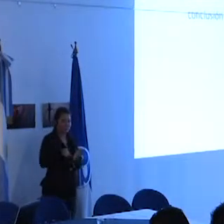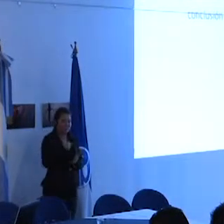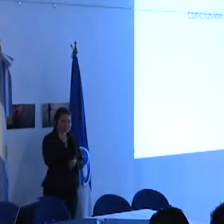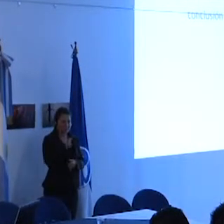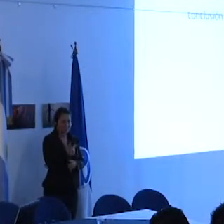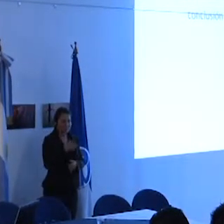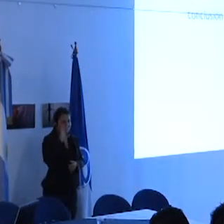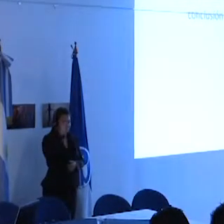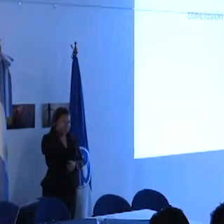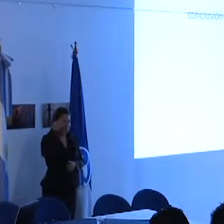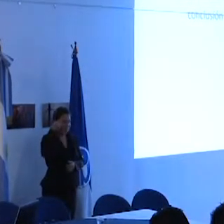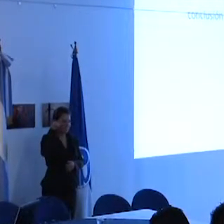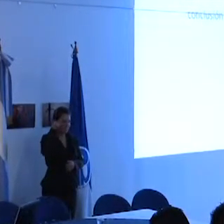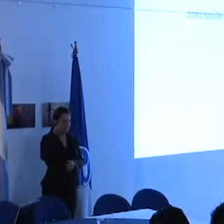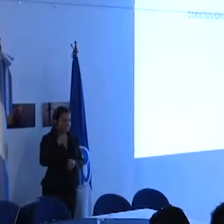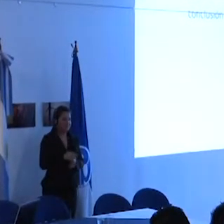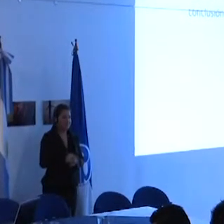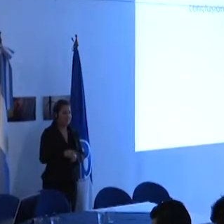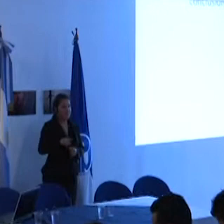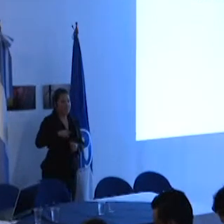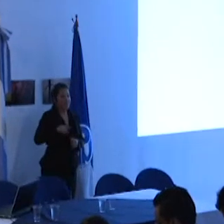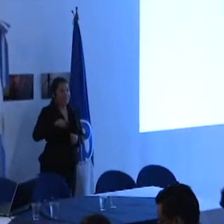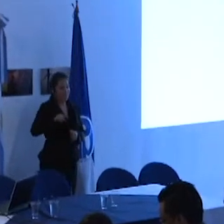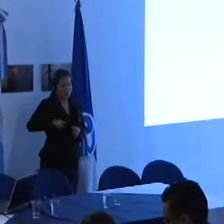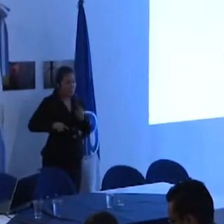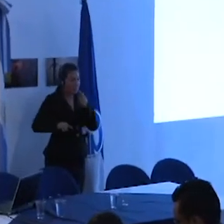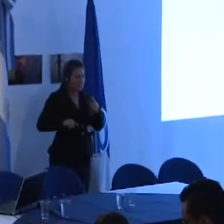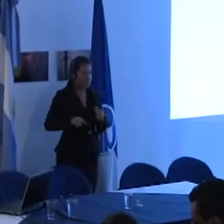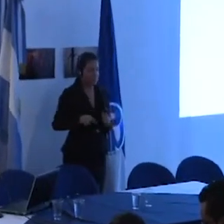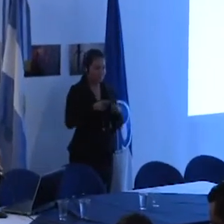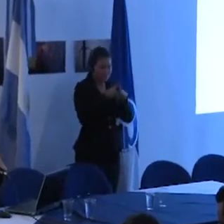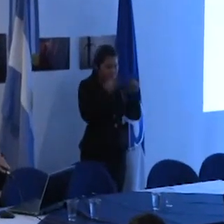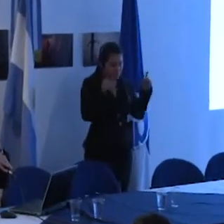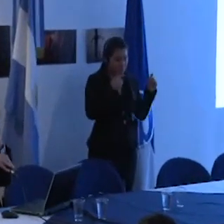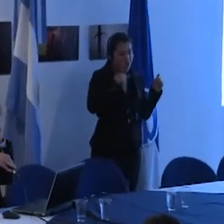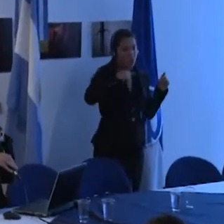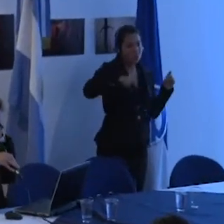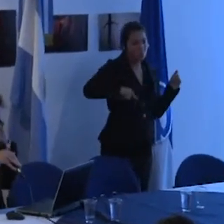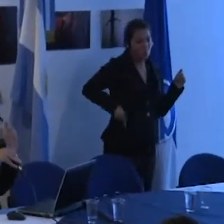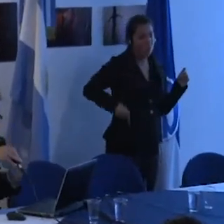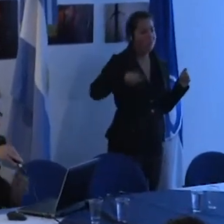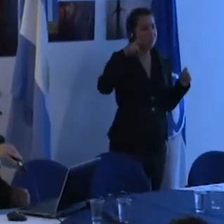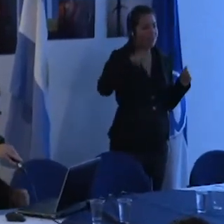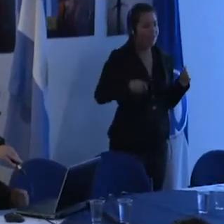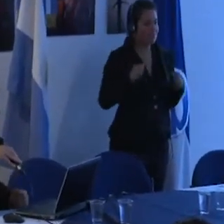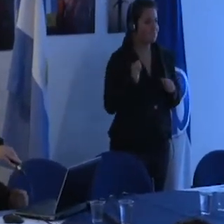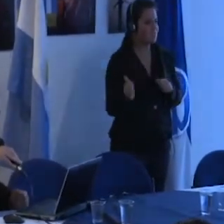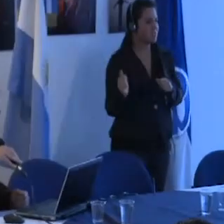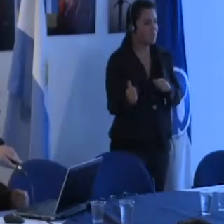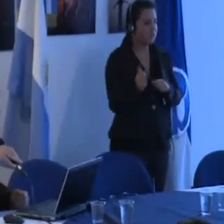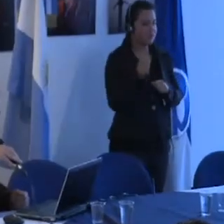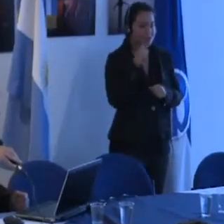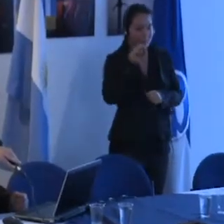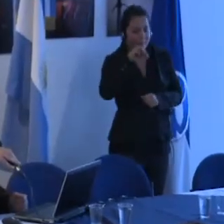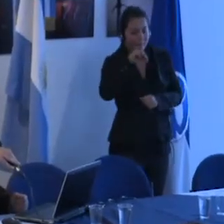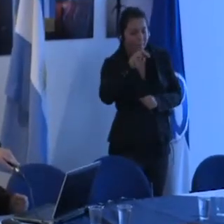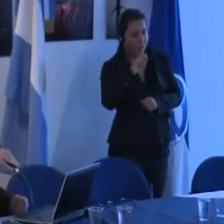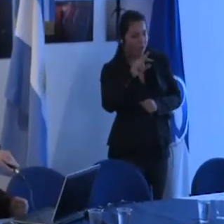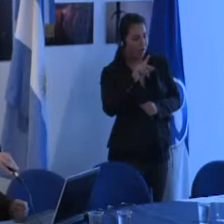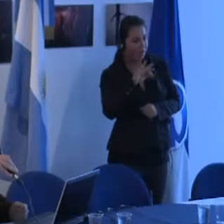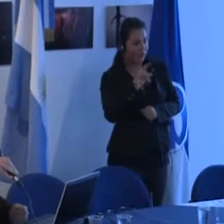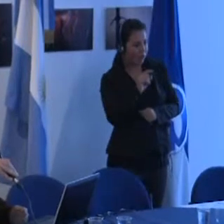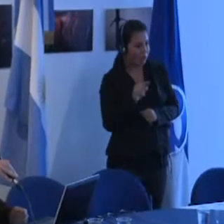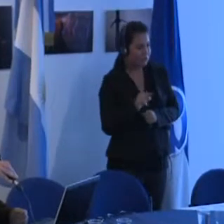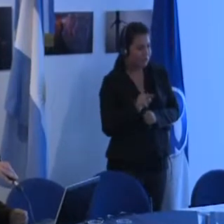en Francia la escuela debe ser su propio debe tener sus propios medios la escuela debe ser este